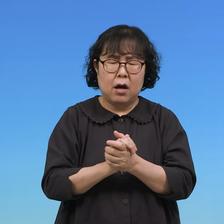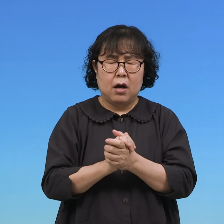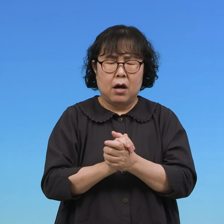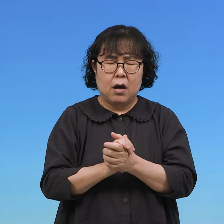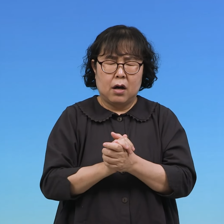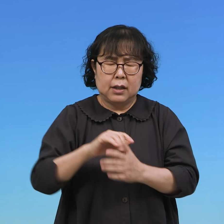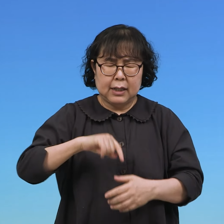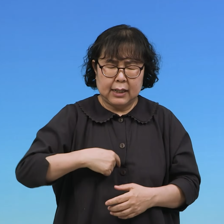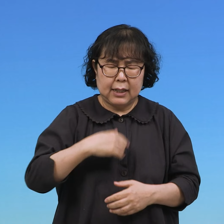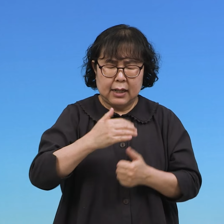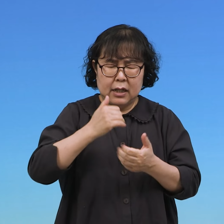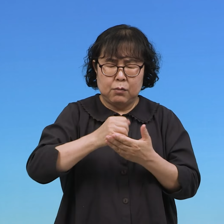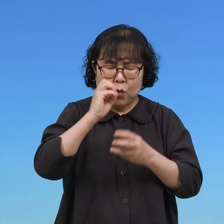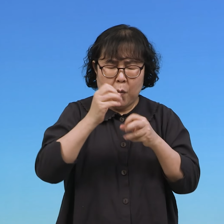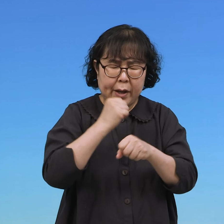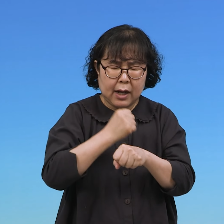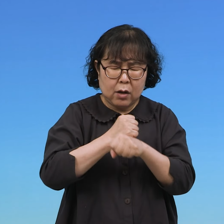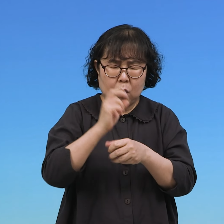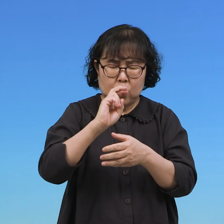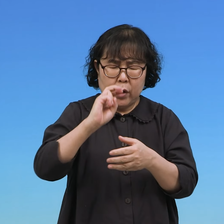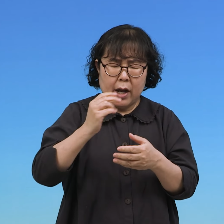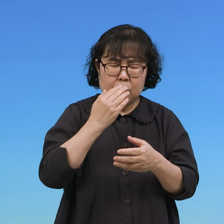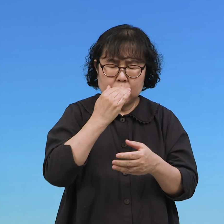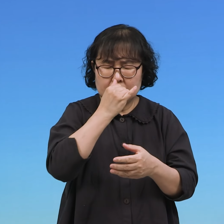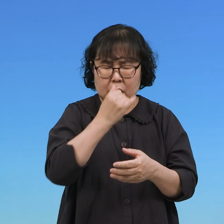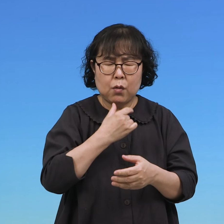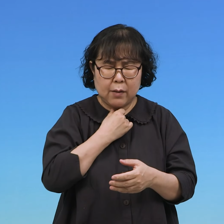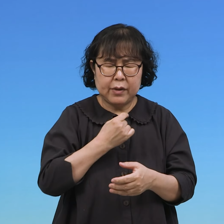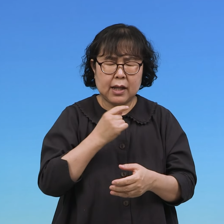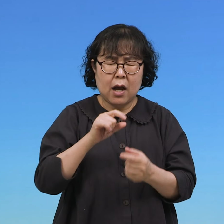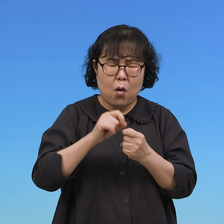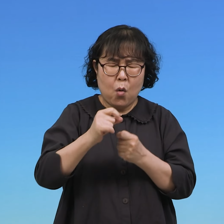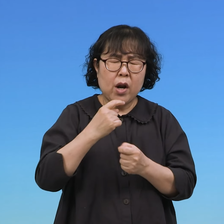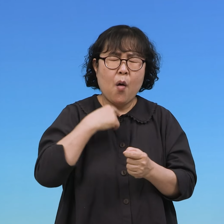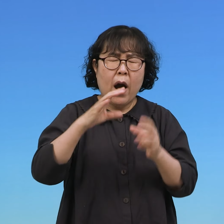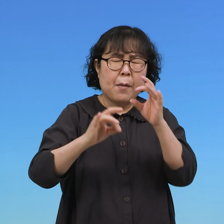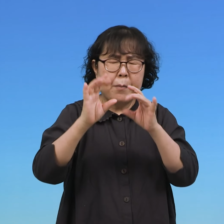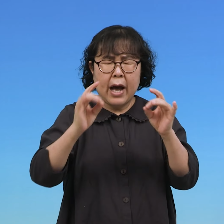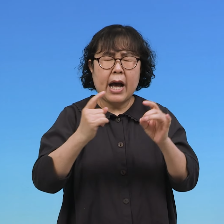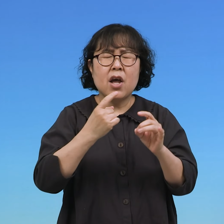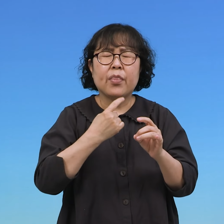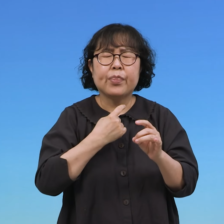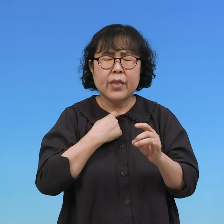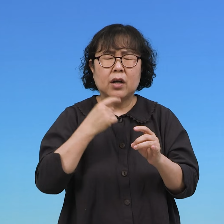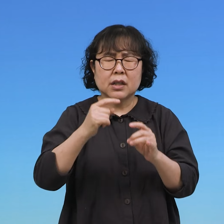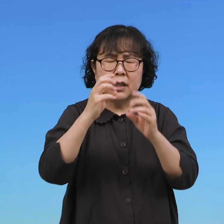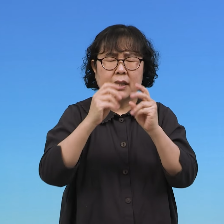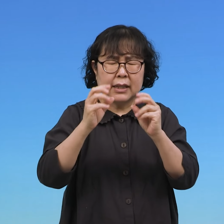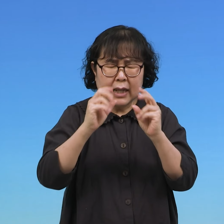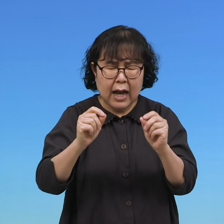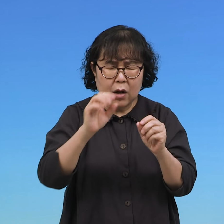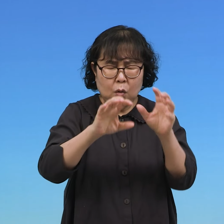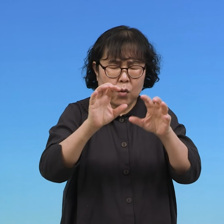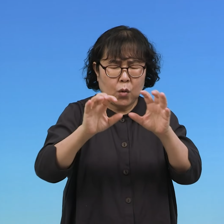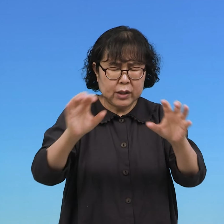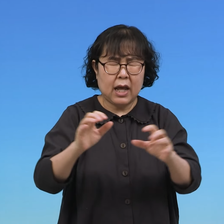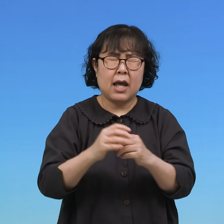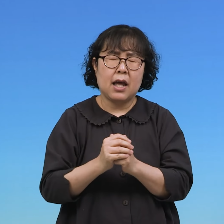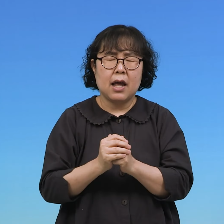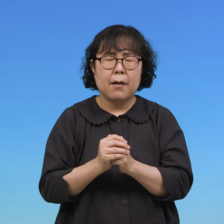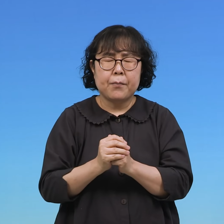인도해 주시고 오래 함께하여 주십니다. 아버지 하나님, 너무나 아름다운